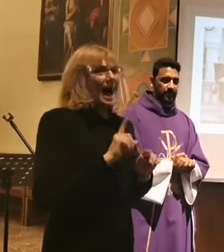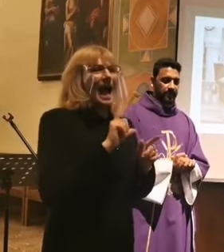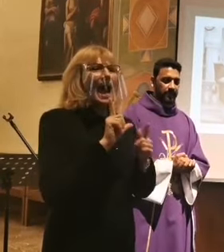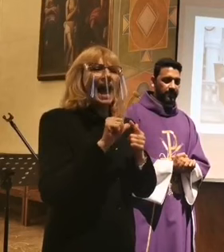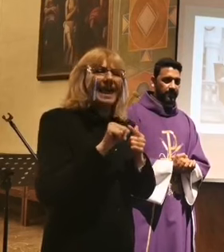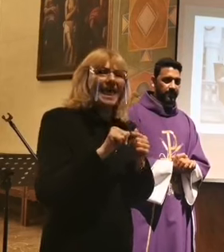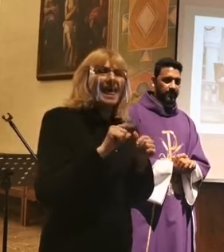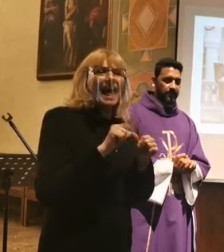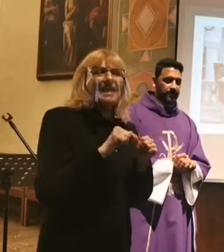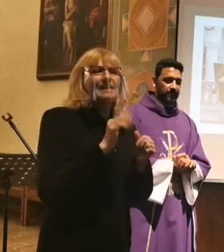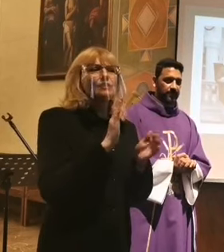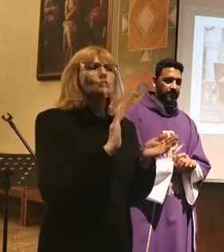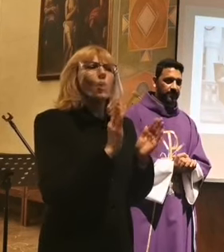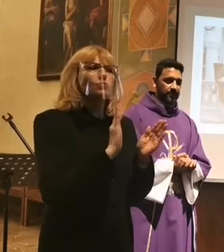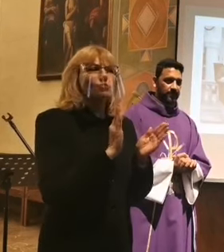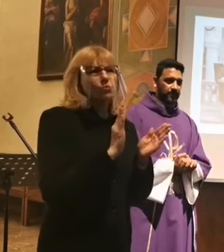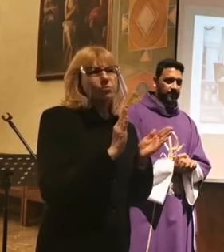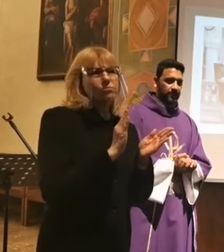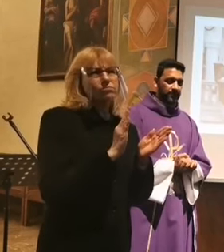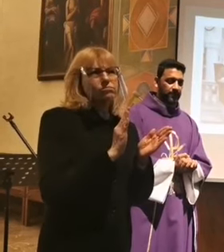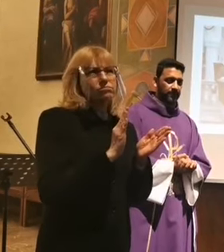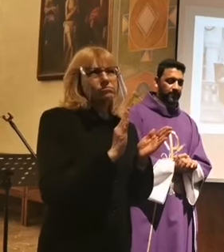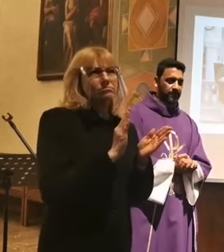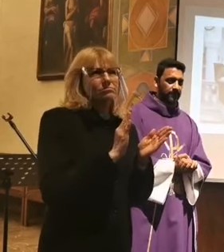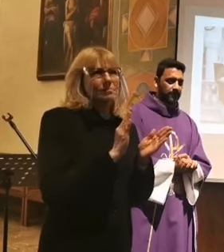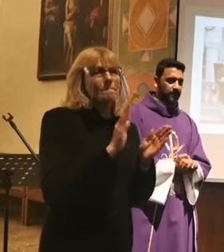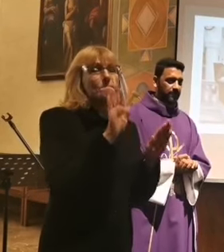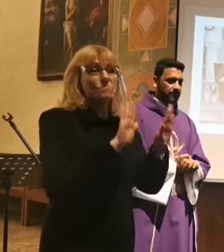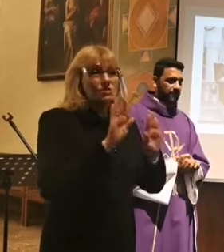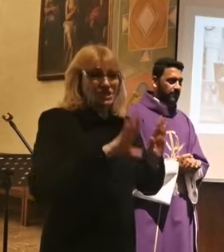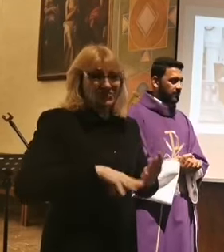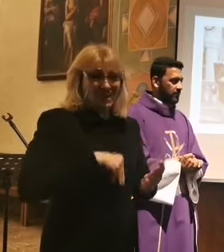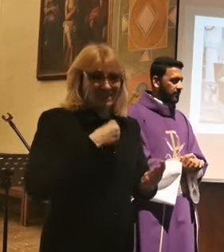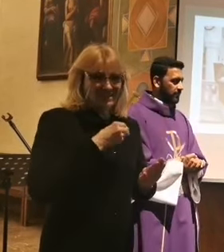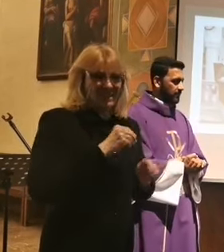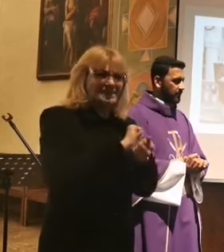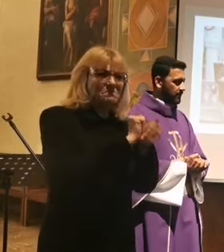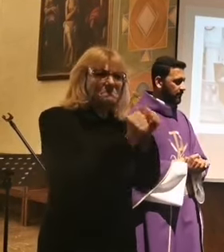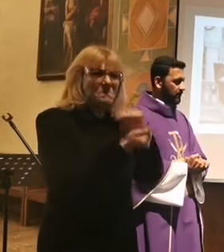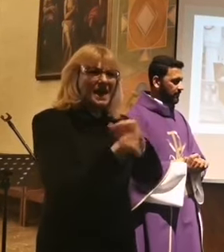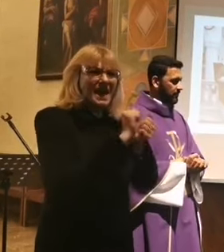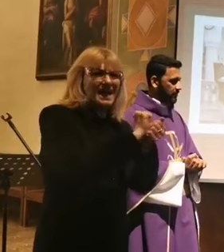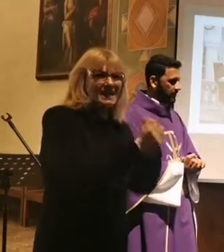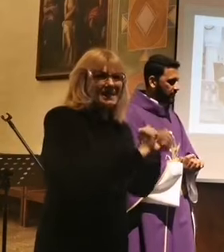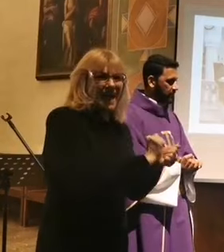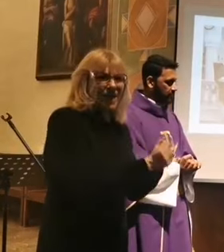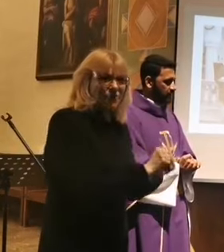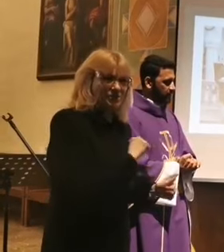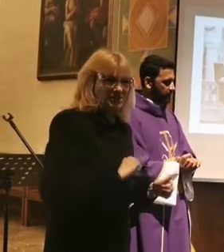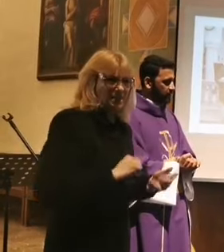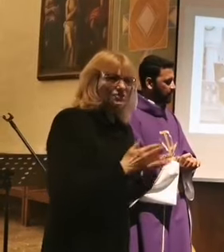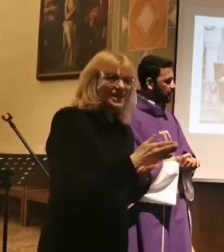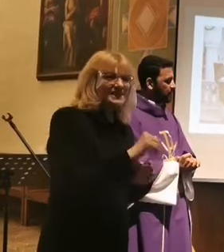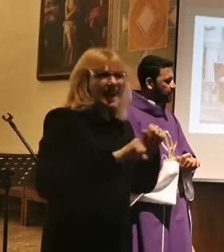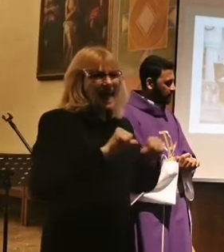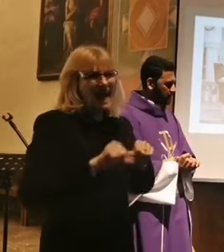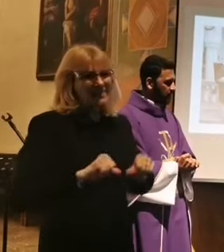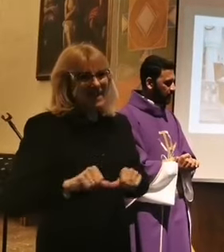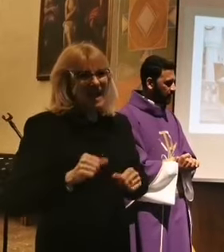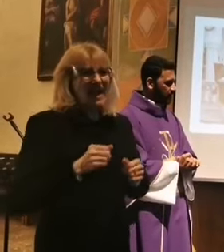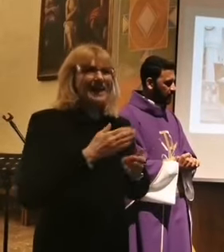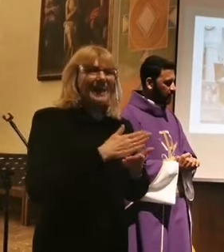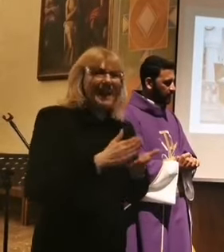zmieniał i zmieniał się też w różnych częściach świata. Dlatego jest ryt rok